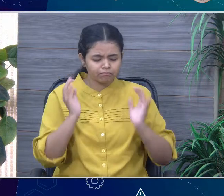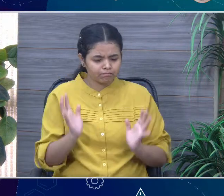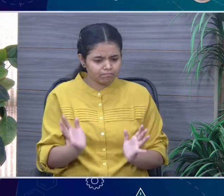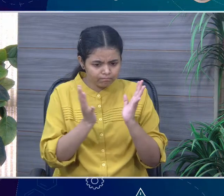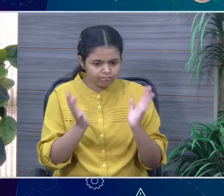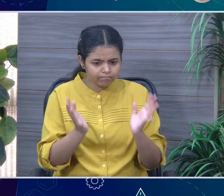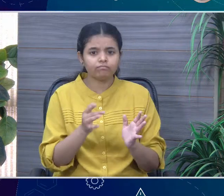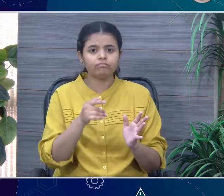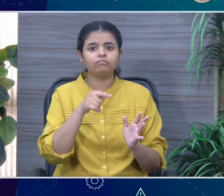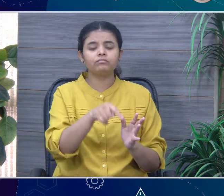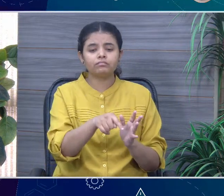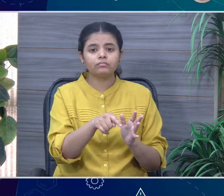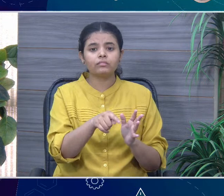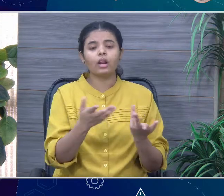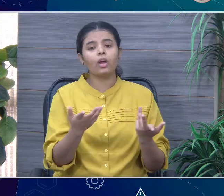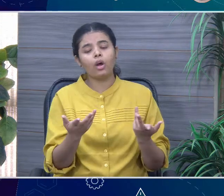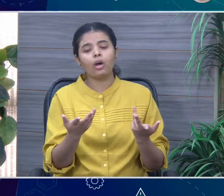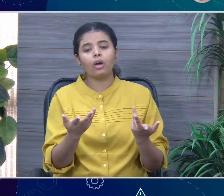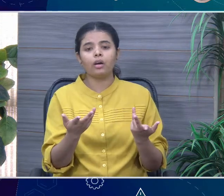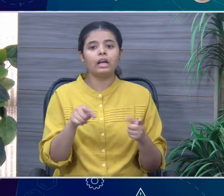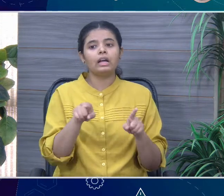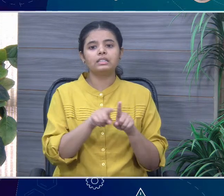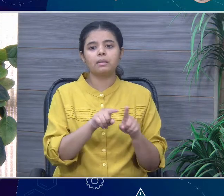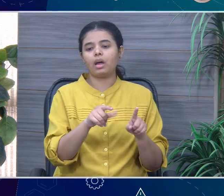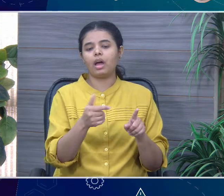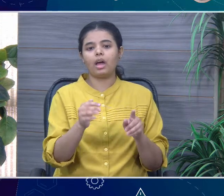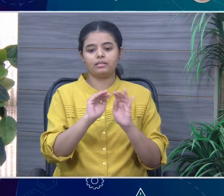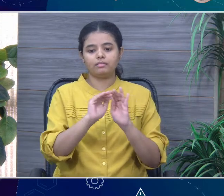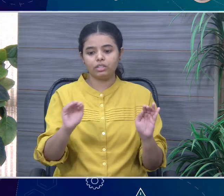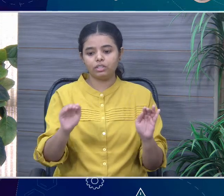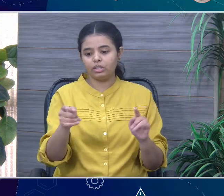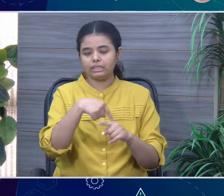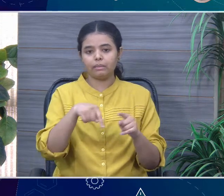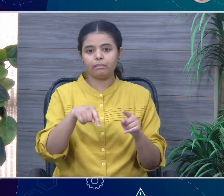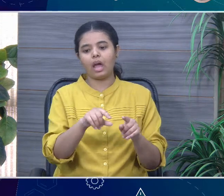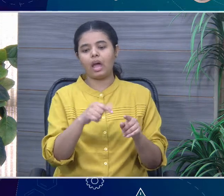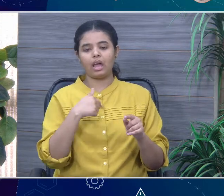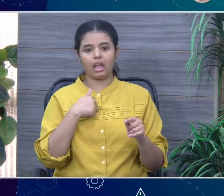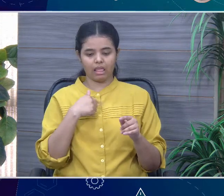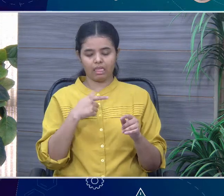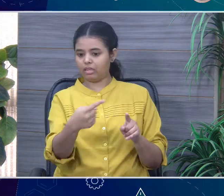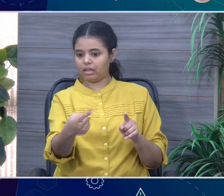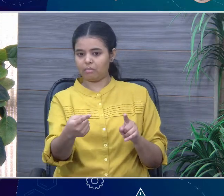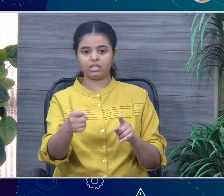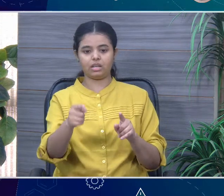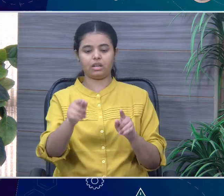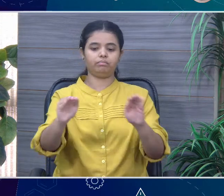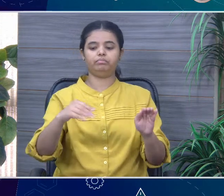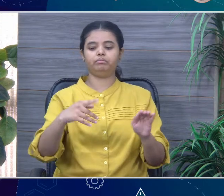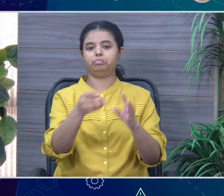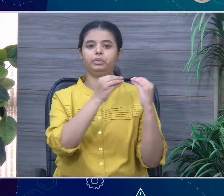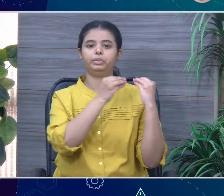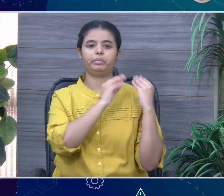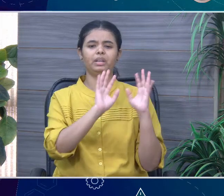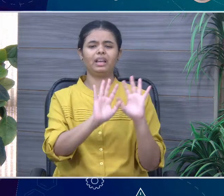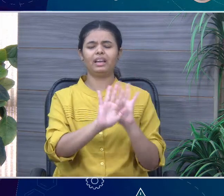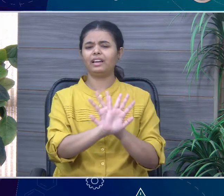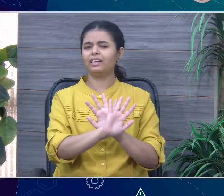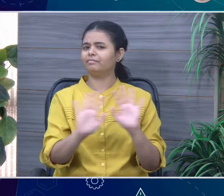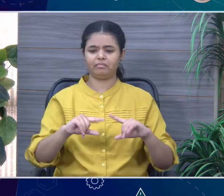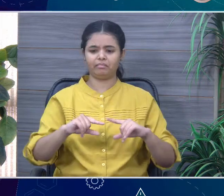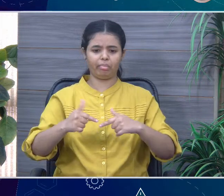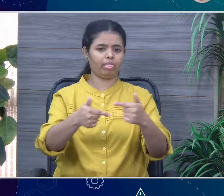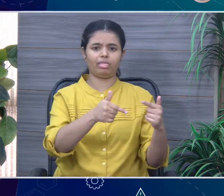have transferred my responsibility to the other child? It is not like that. ऐसा नहीं है. So the teachers